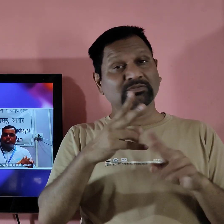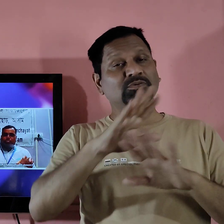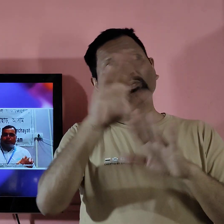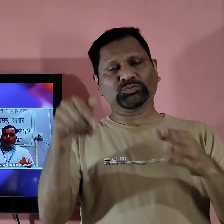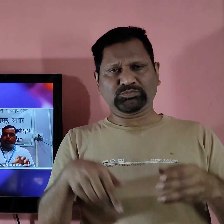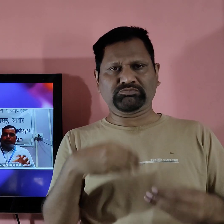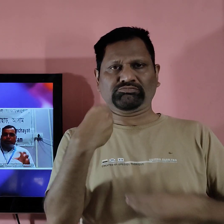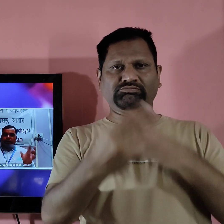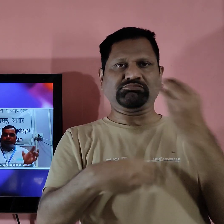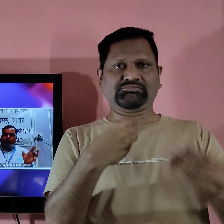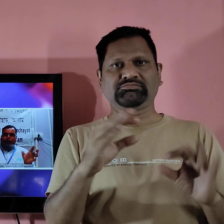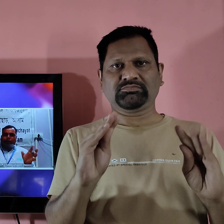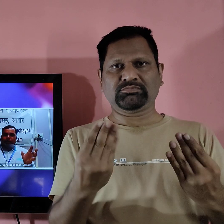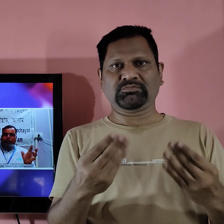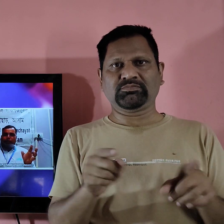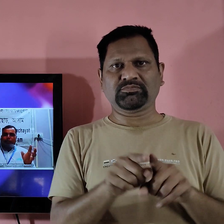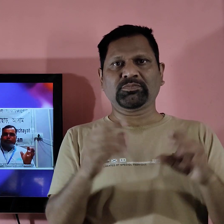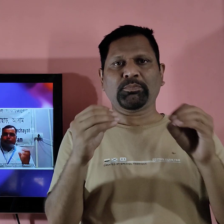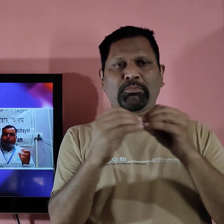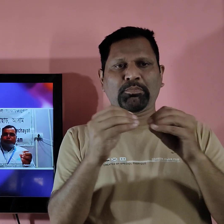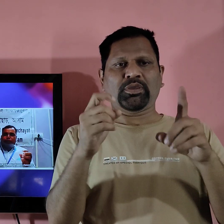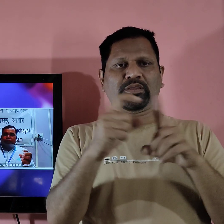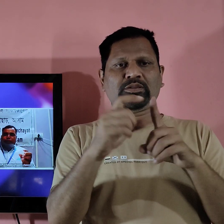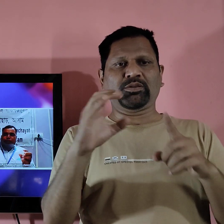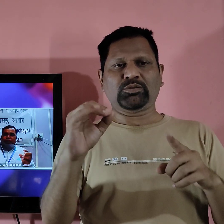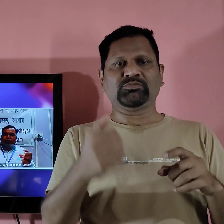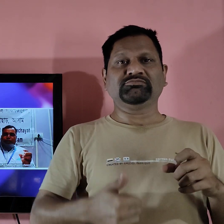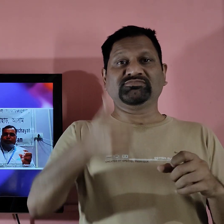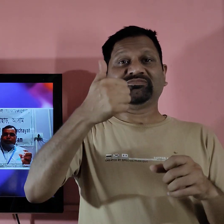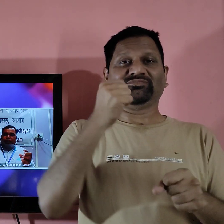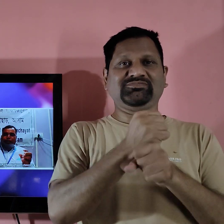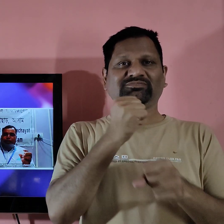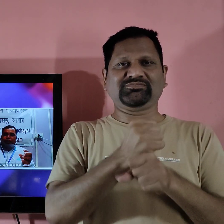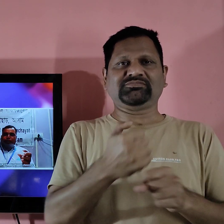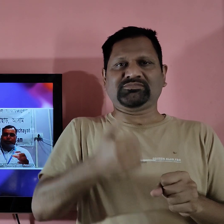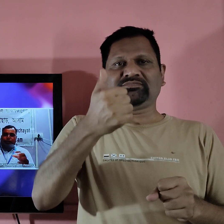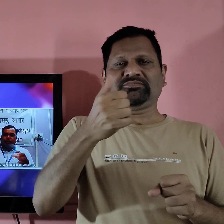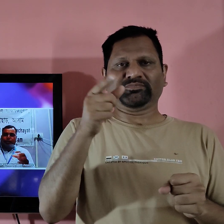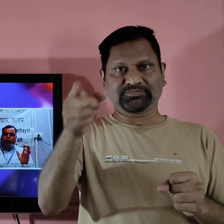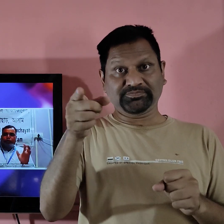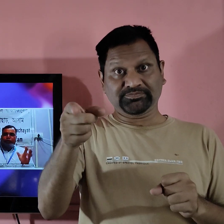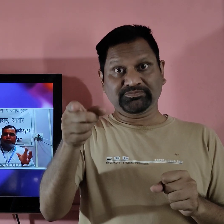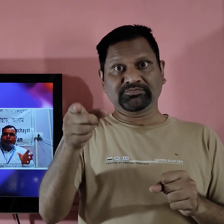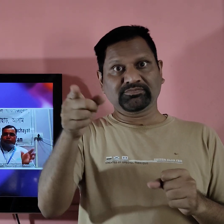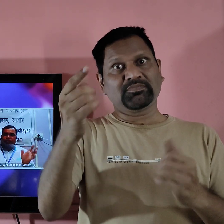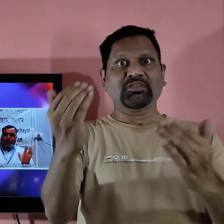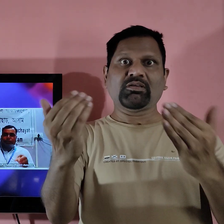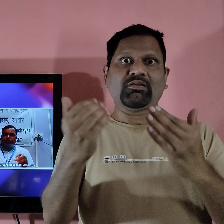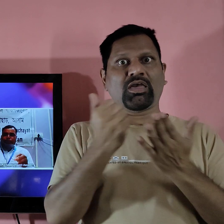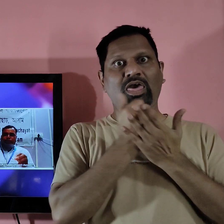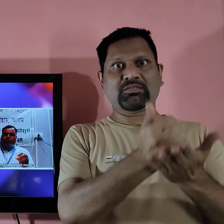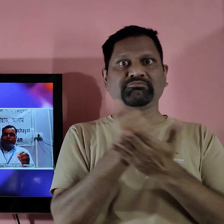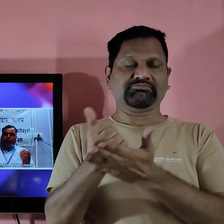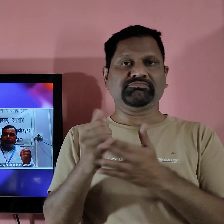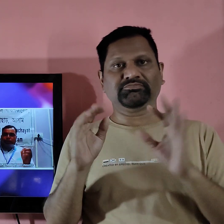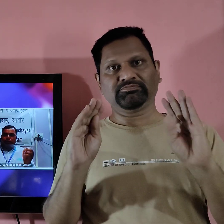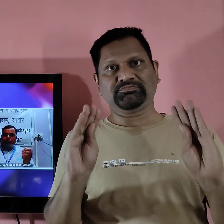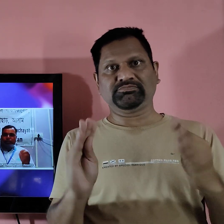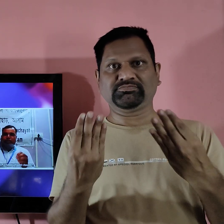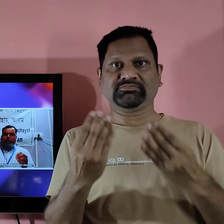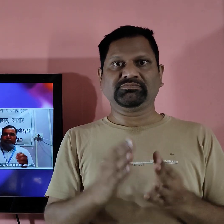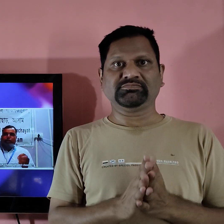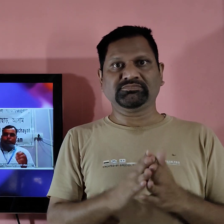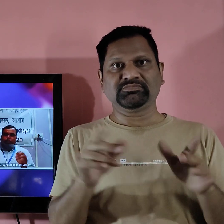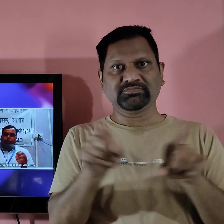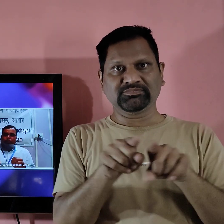सर। हमारा वीडियो है ना हमारा ब्लॉक में वो मुझे को मदद किया। मेरा सचिव